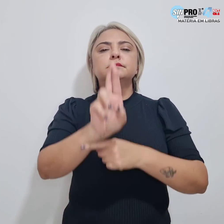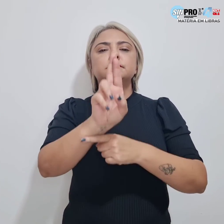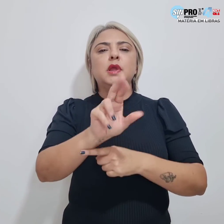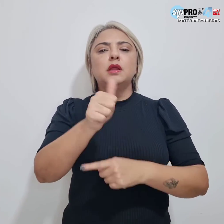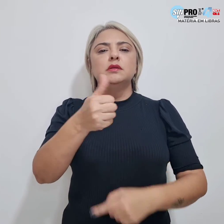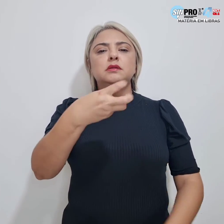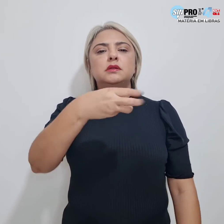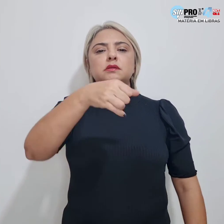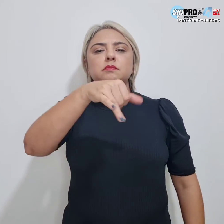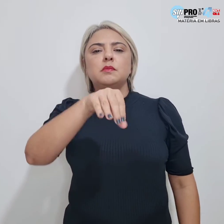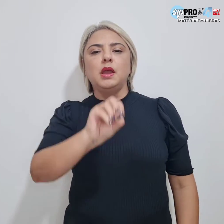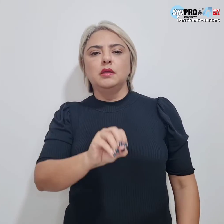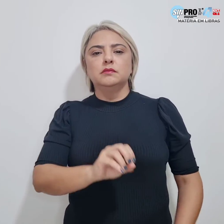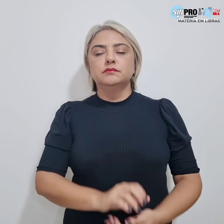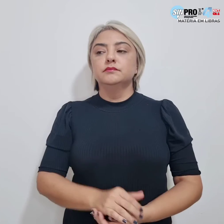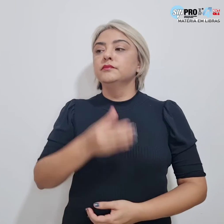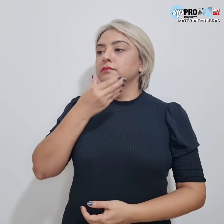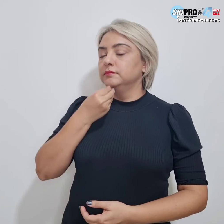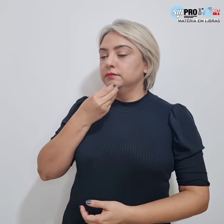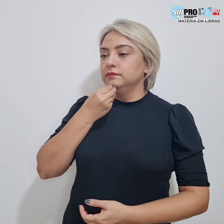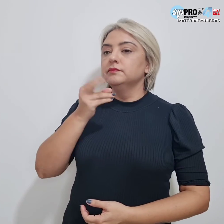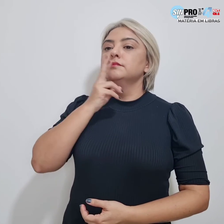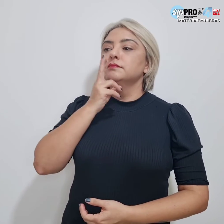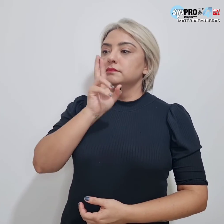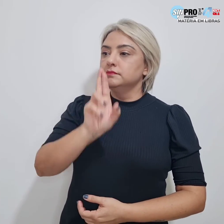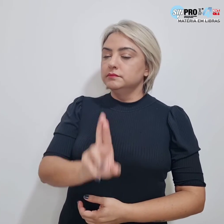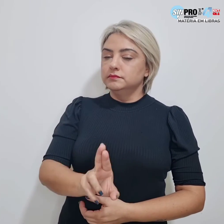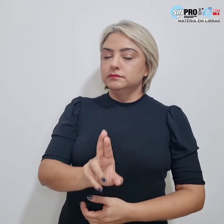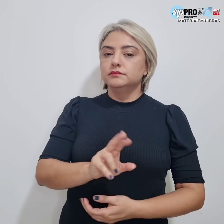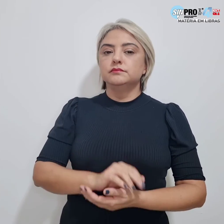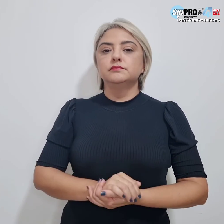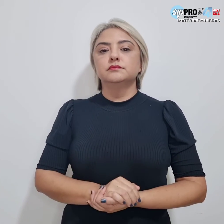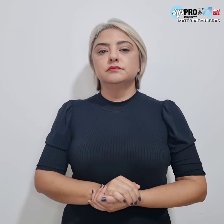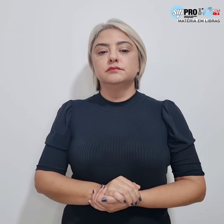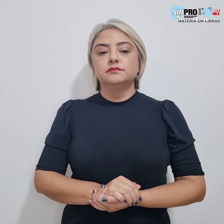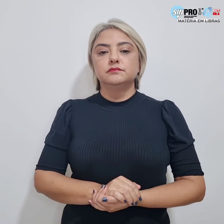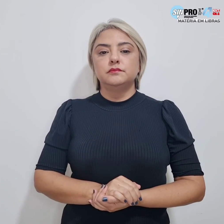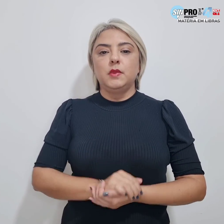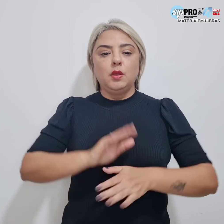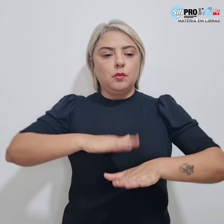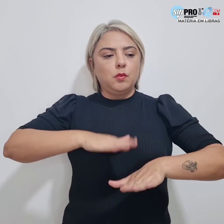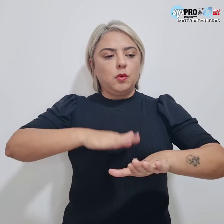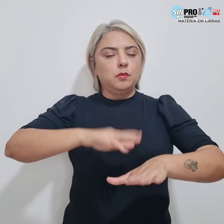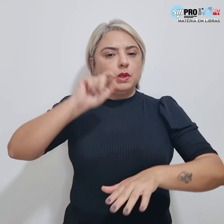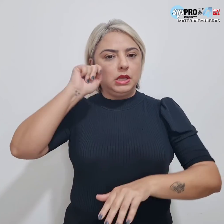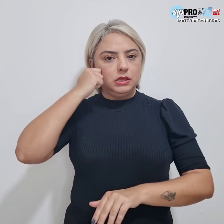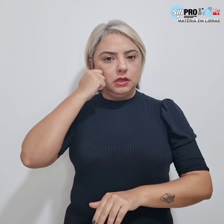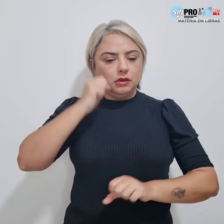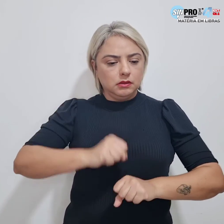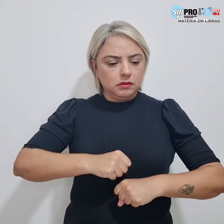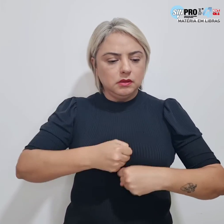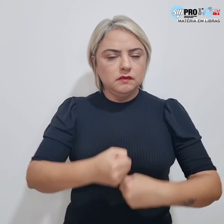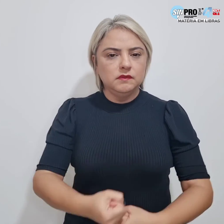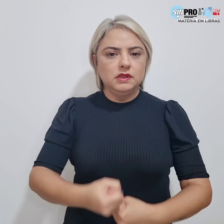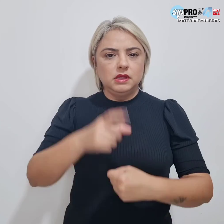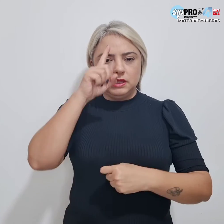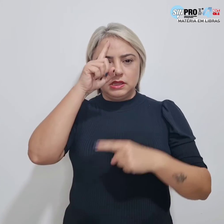maio? Ed Carlos Alvino da Silva. O movimento negro defende a ideia de que o 13